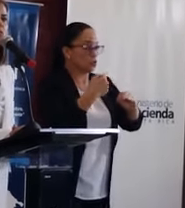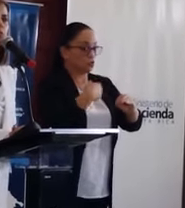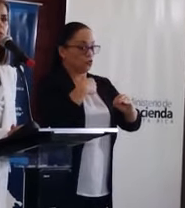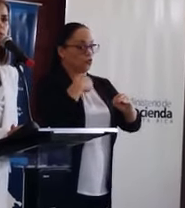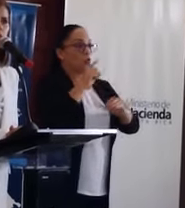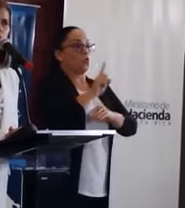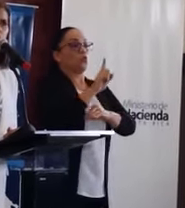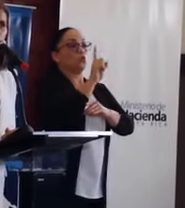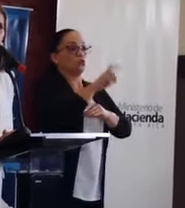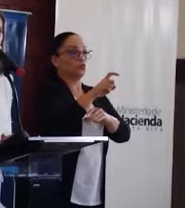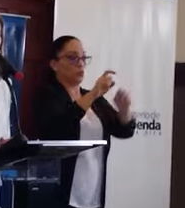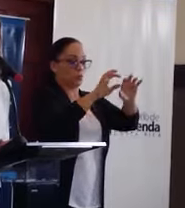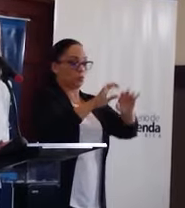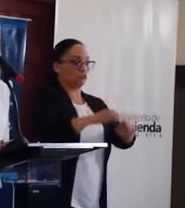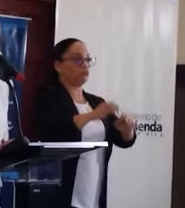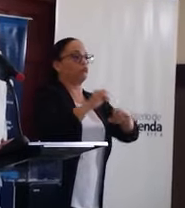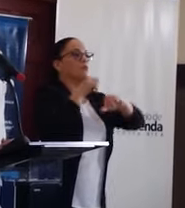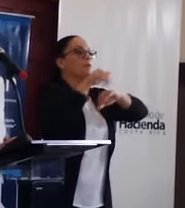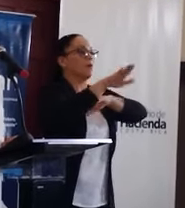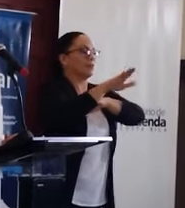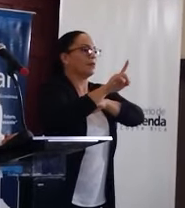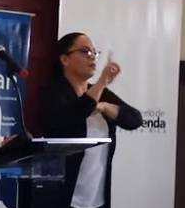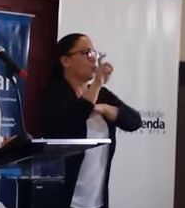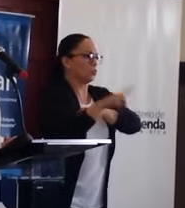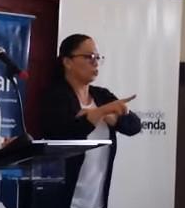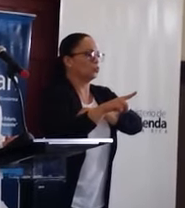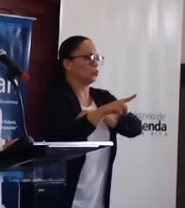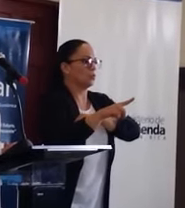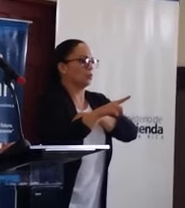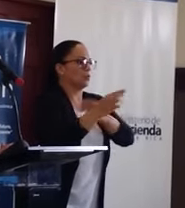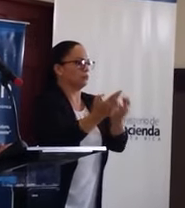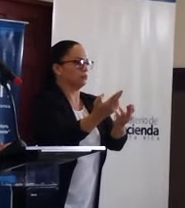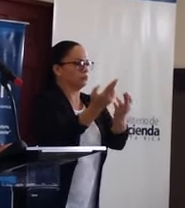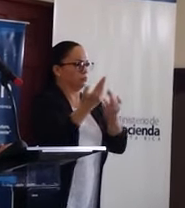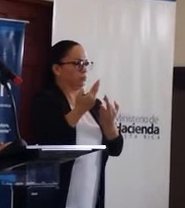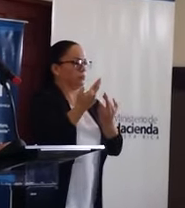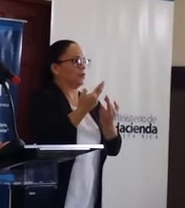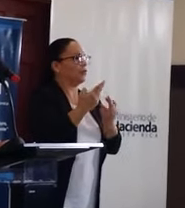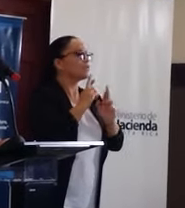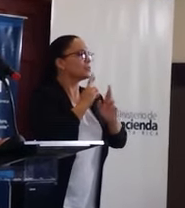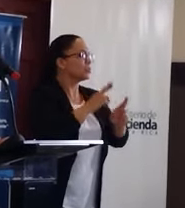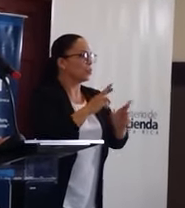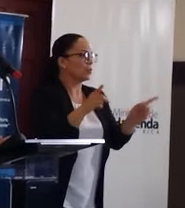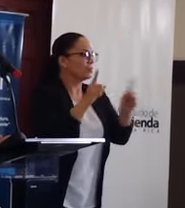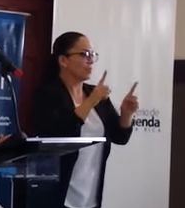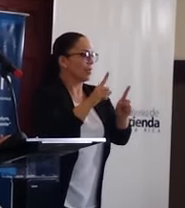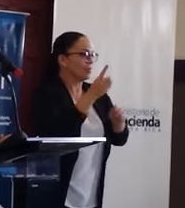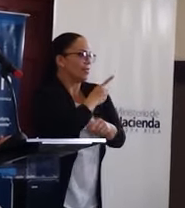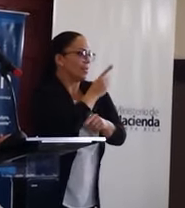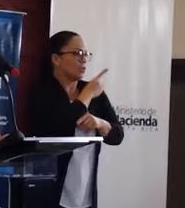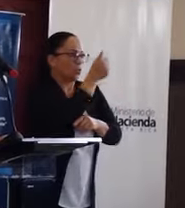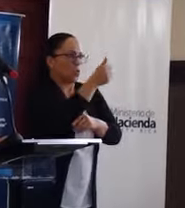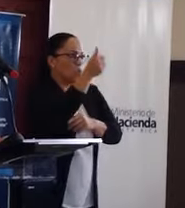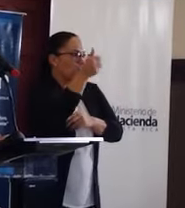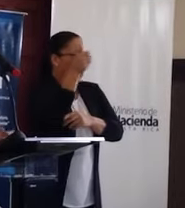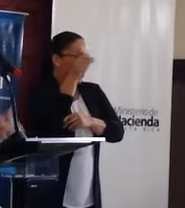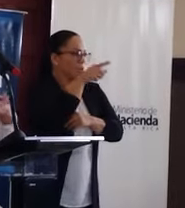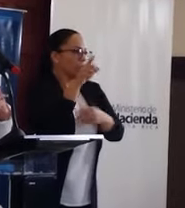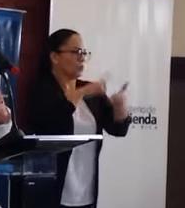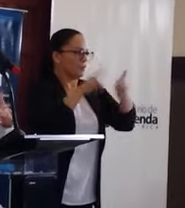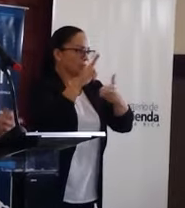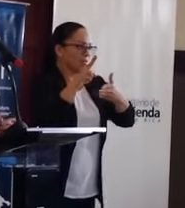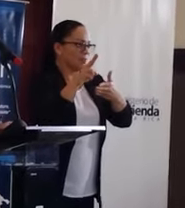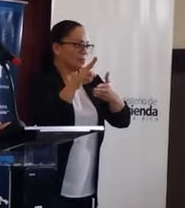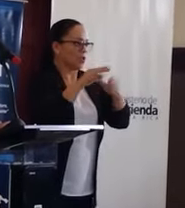consultas formuladas por escrito sobre este ejercicio, donde también la respuesta brindada por los señores rectores a la Comisión de Asuntos